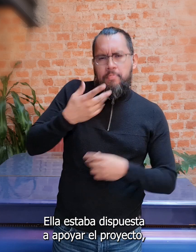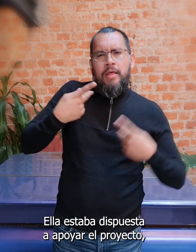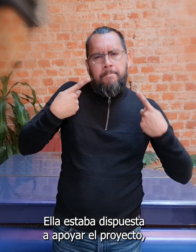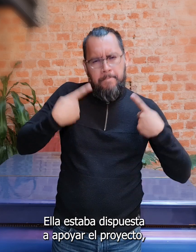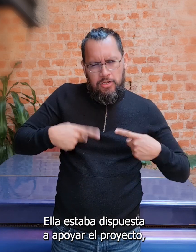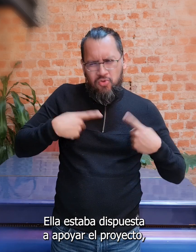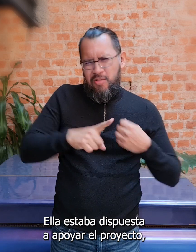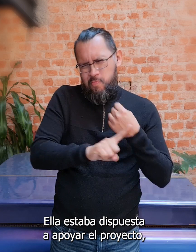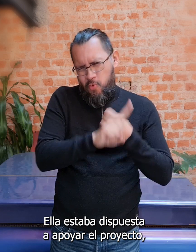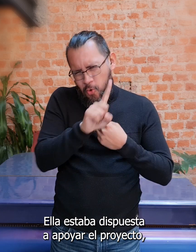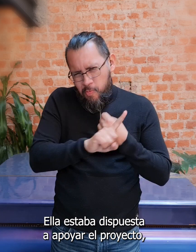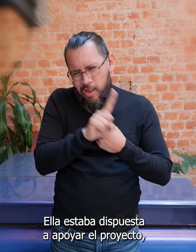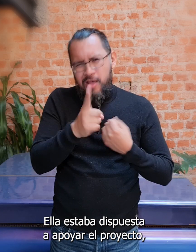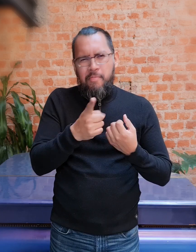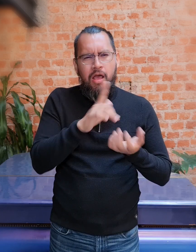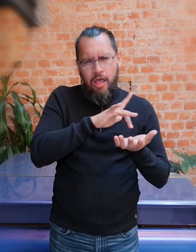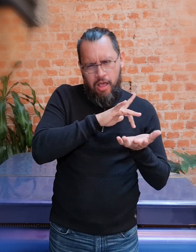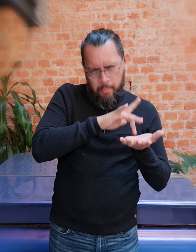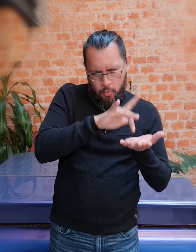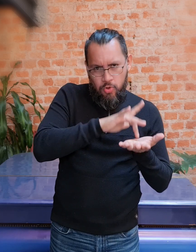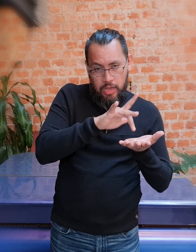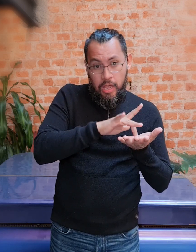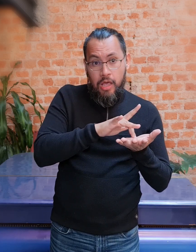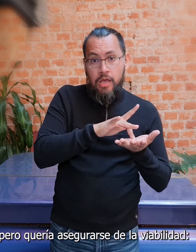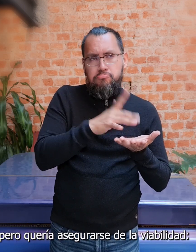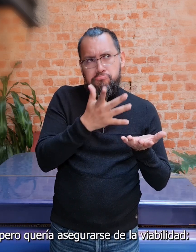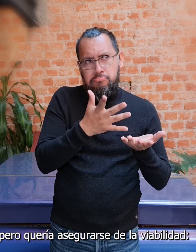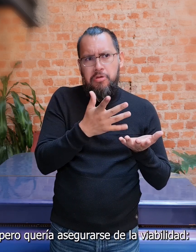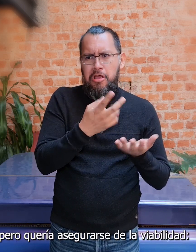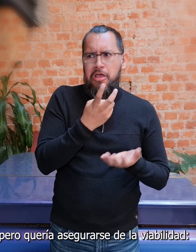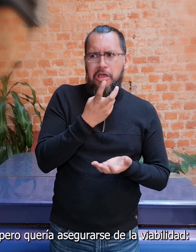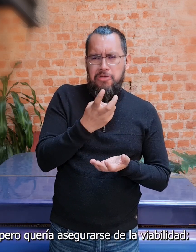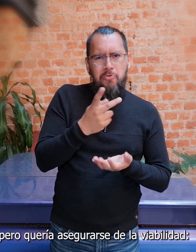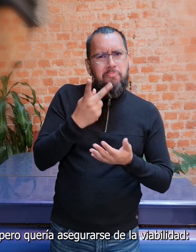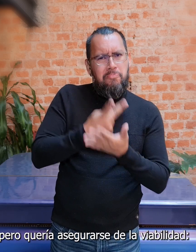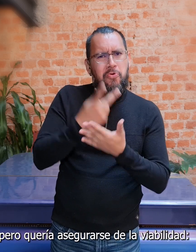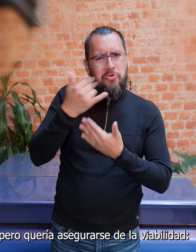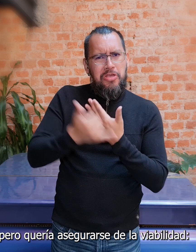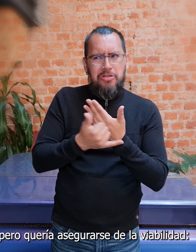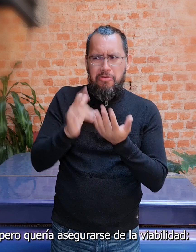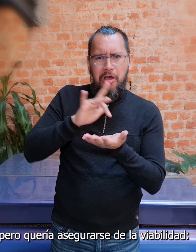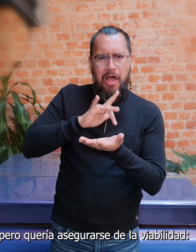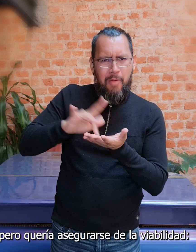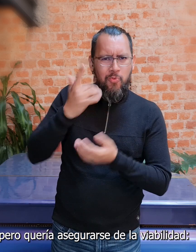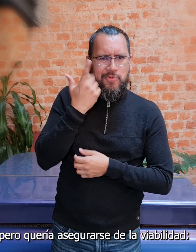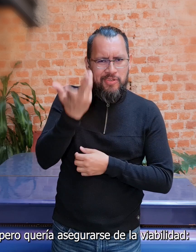a apoyar el proyecto, pero quería asegurarse de la viabilidad,